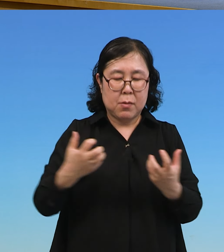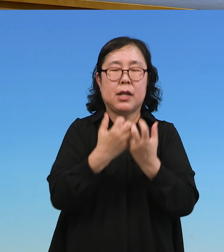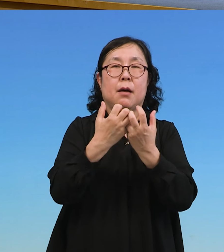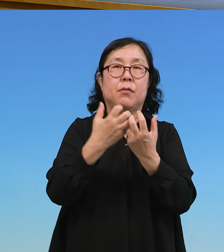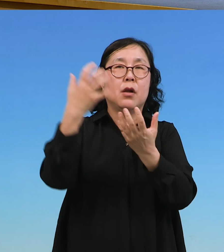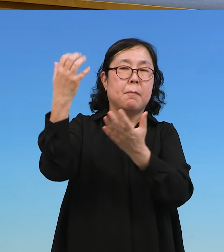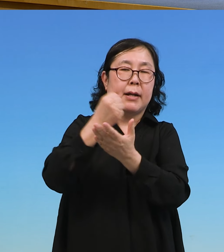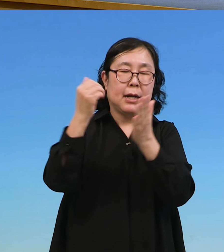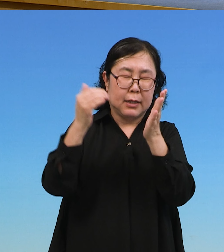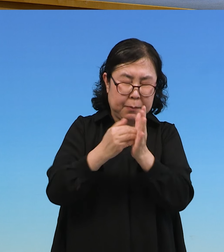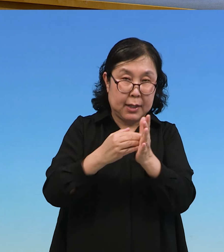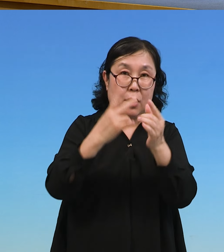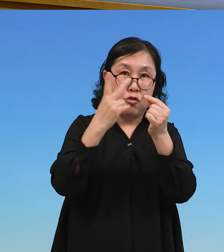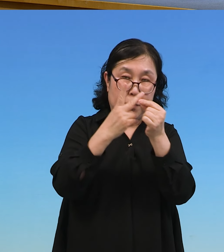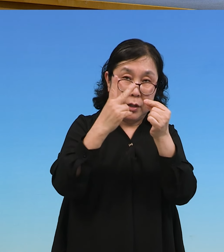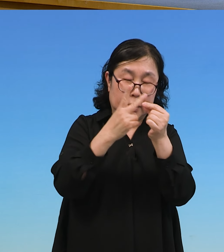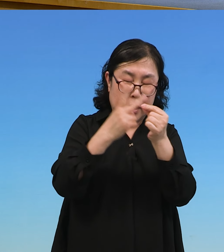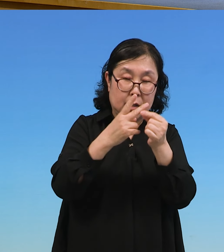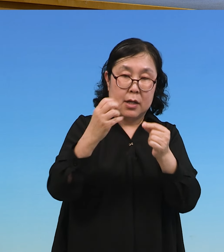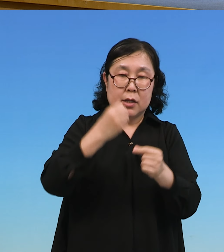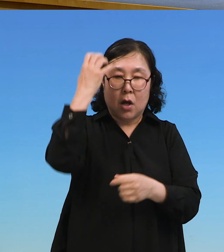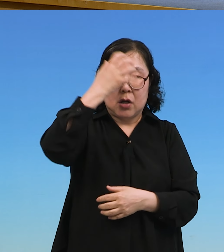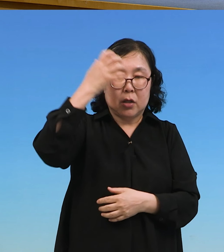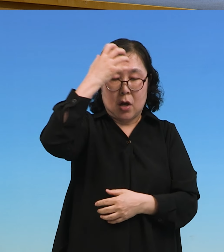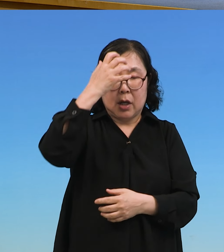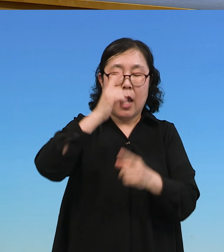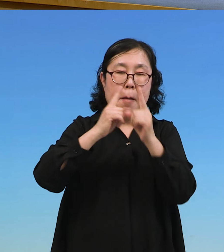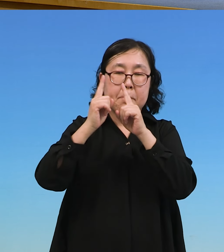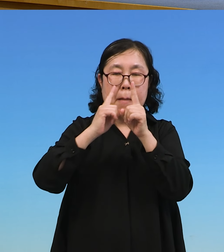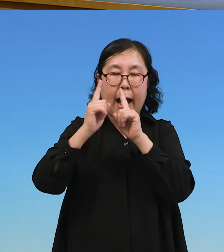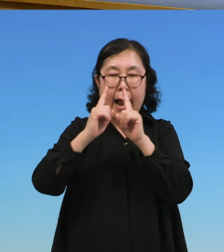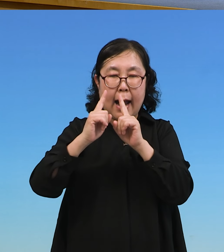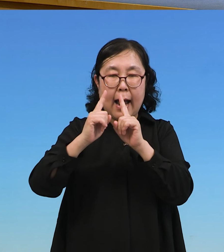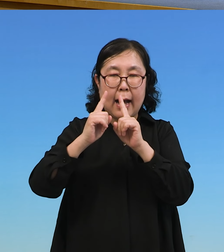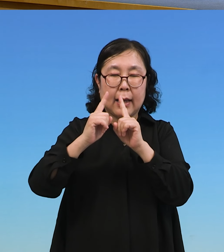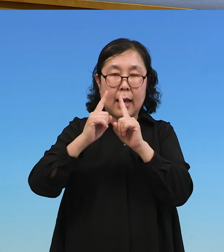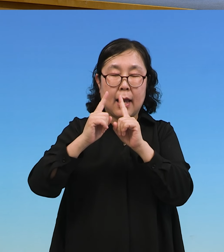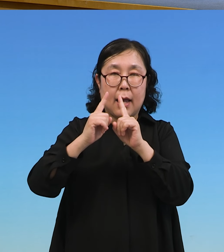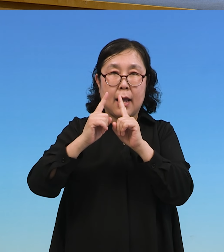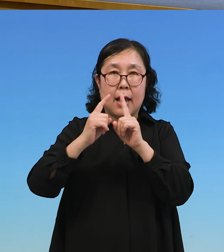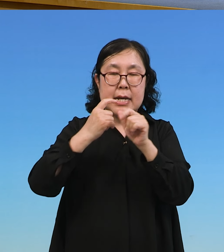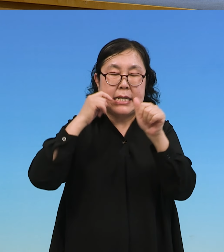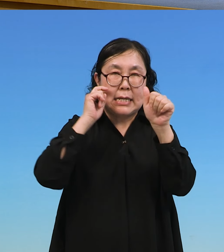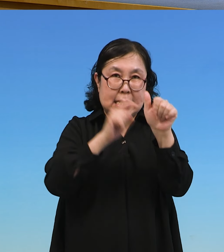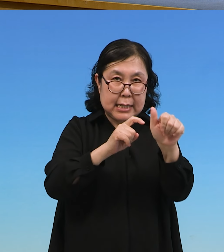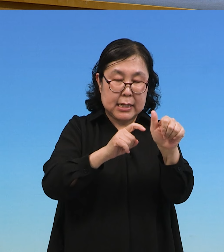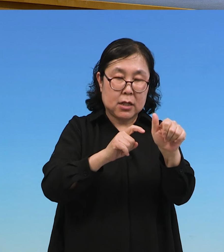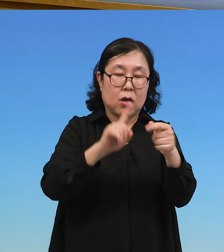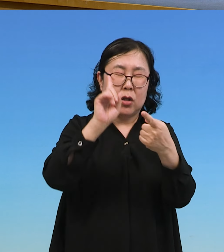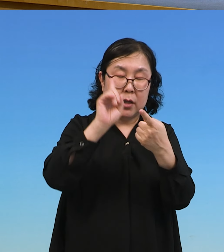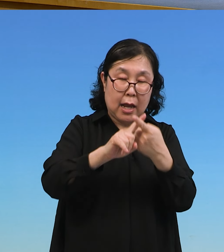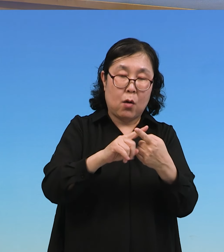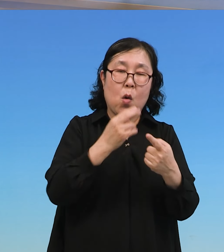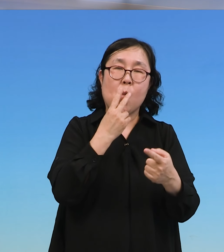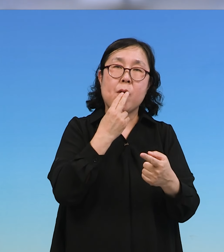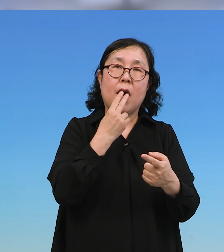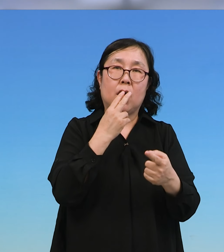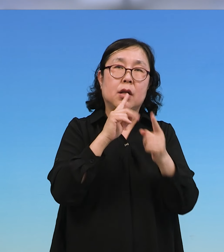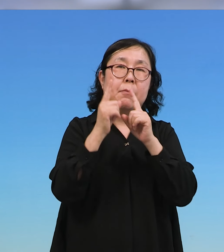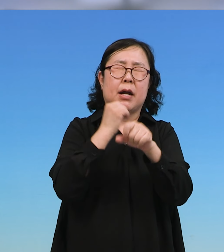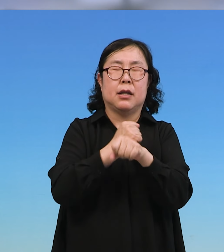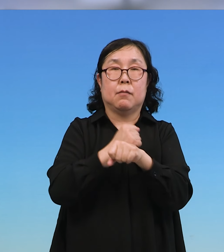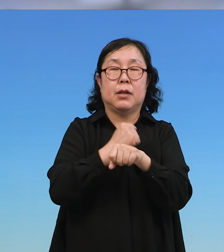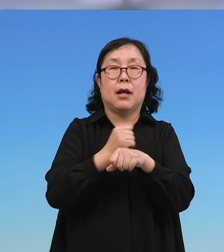받고예요. 그리고 그 다음에 성령이 말하게 하심을 따라. 한번 생각해